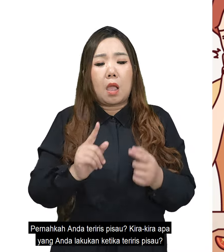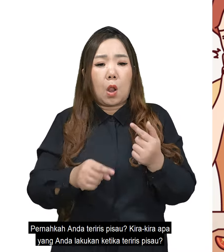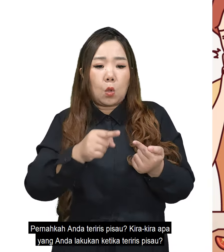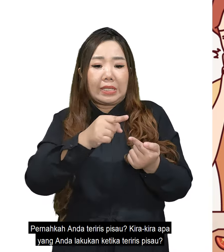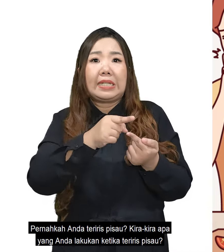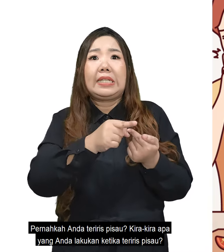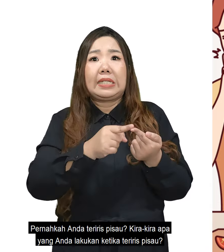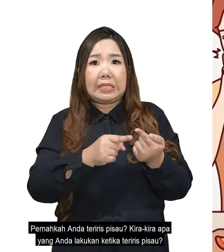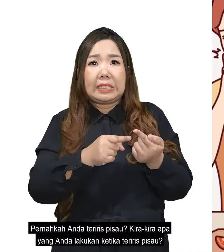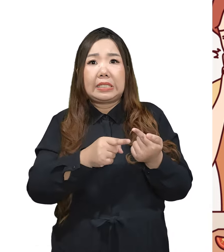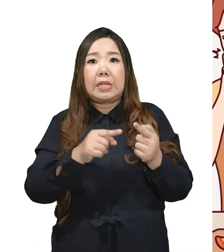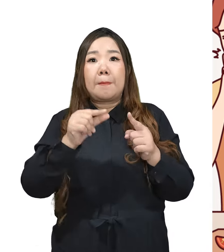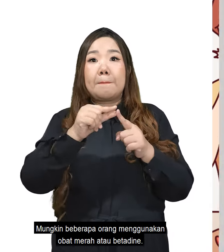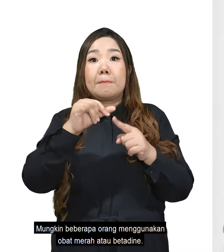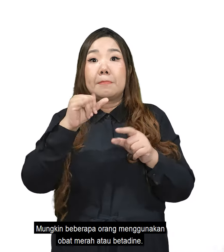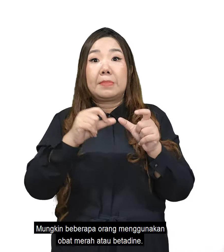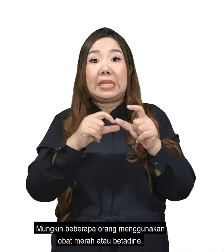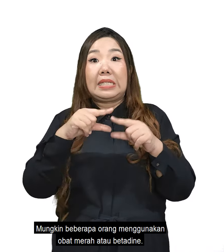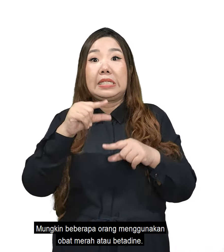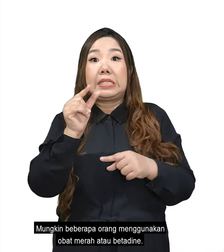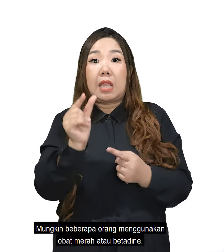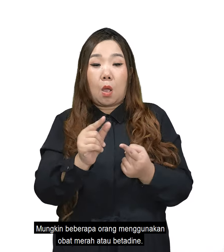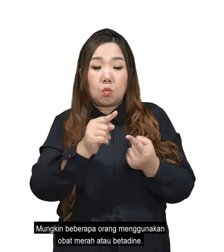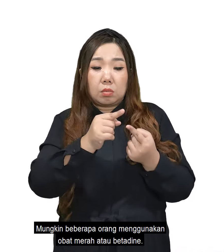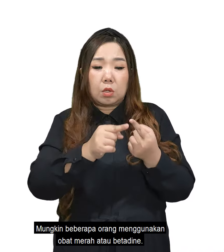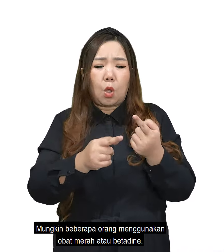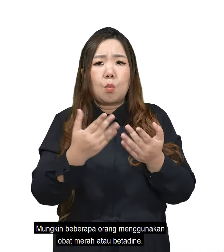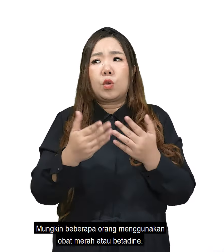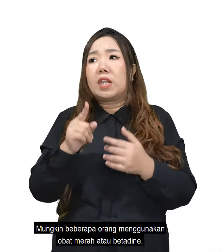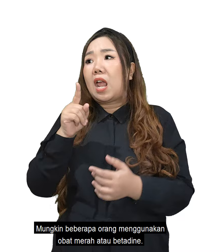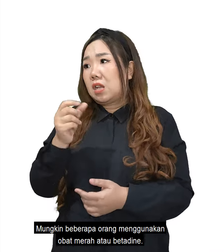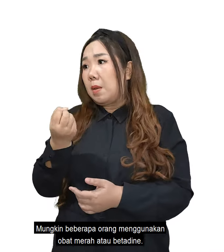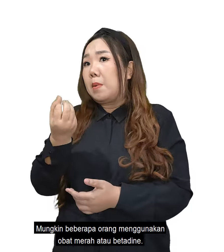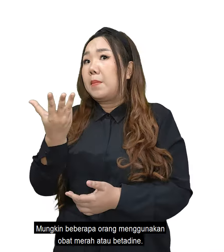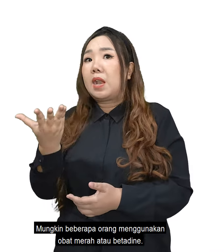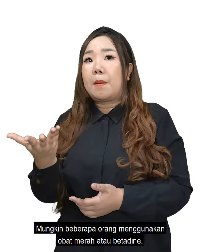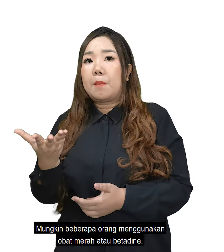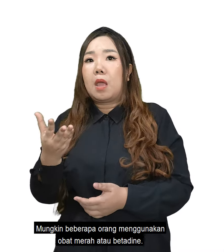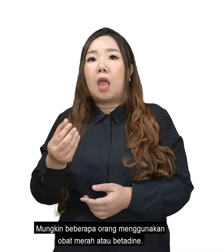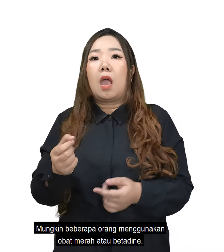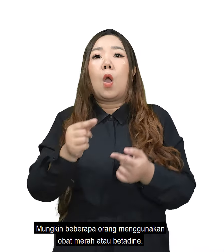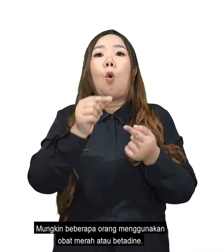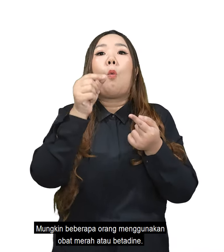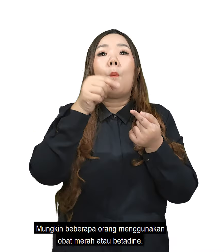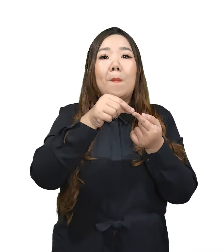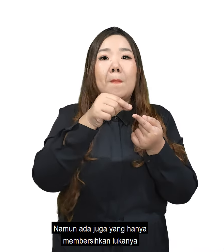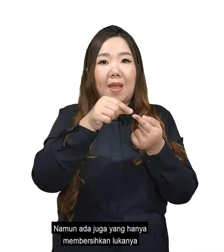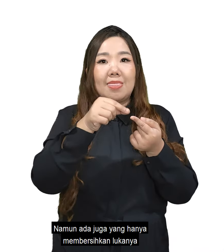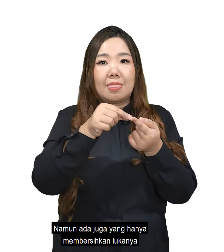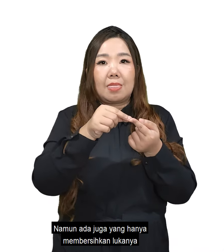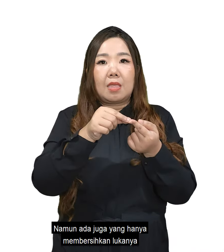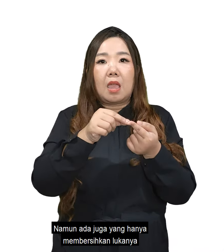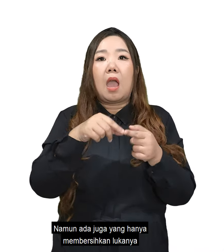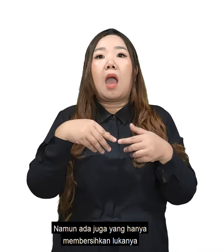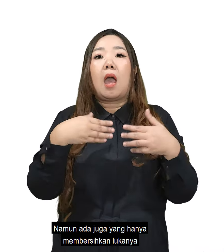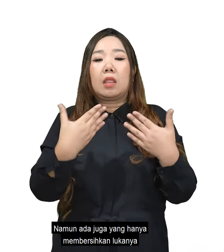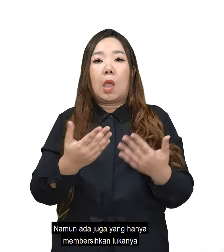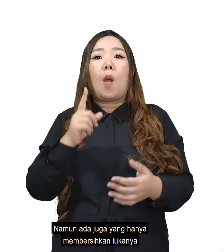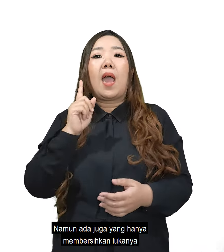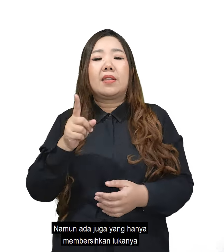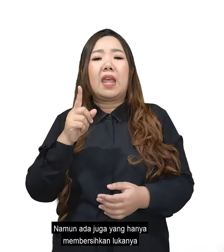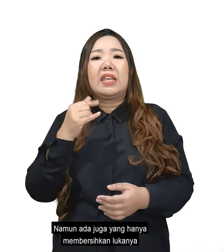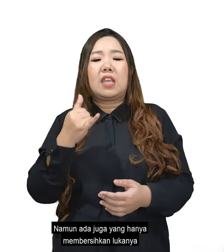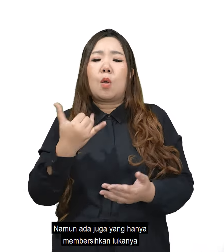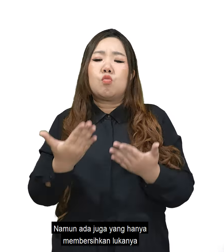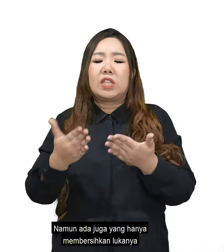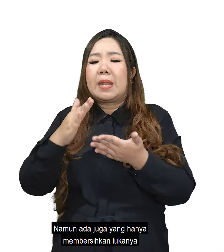teriris pisau Mungkin beberapa orang menggunakan obat merah atau betadin namun ada juga